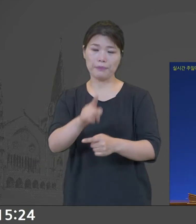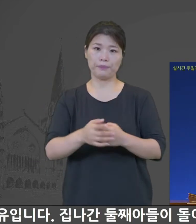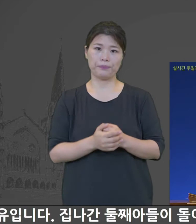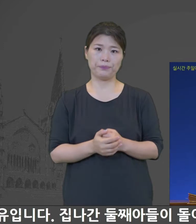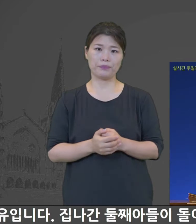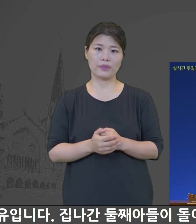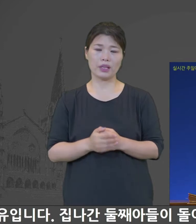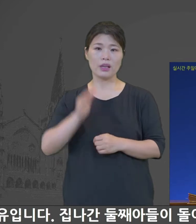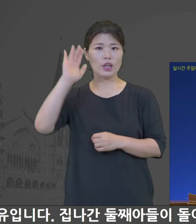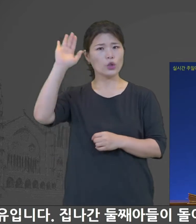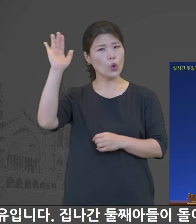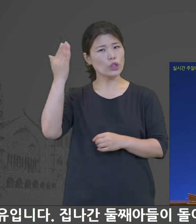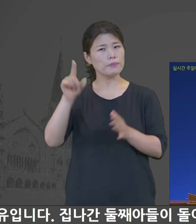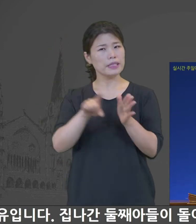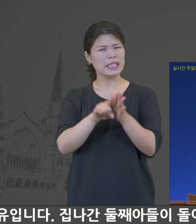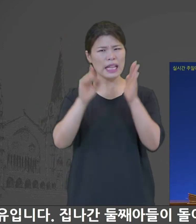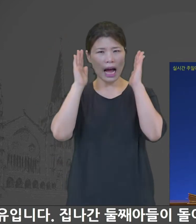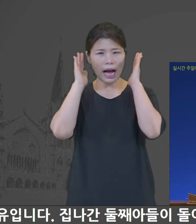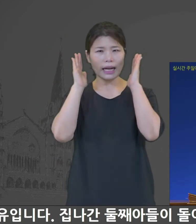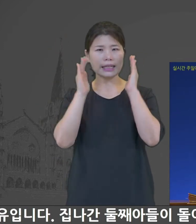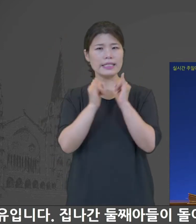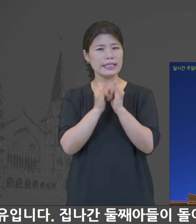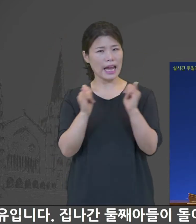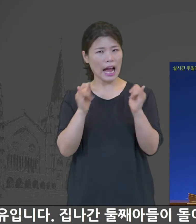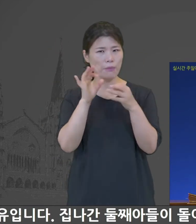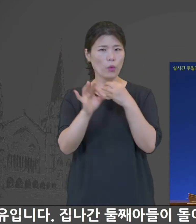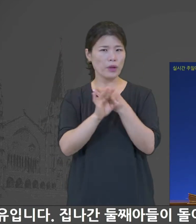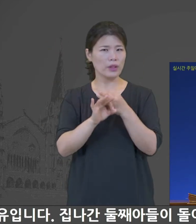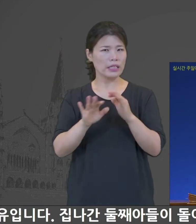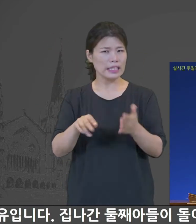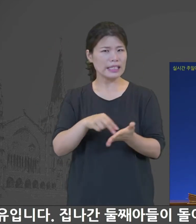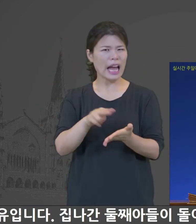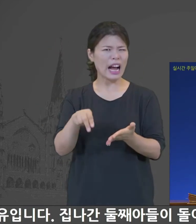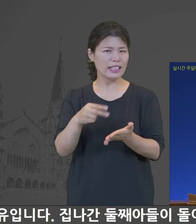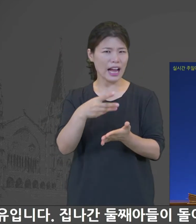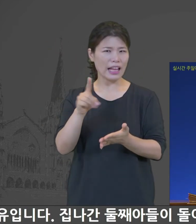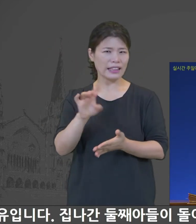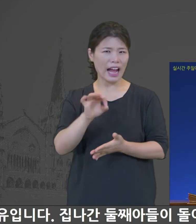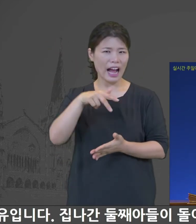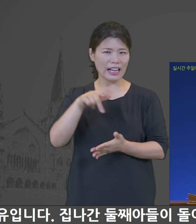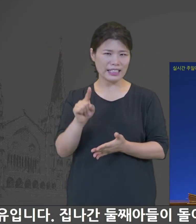요즘에 신학자들 중에 이 탕자의 비유를 그저